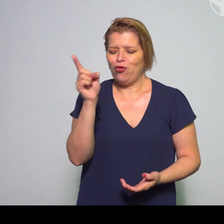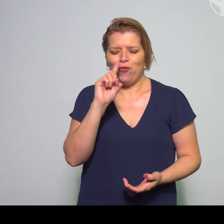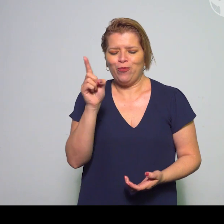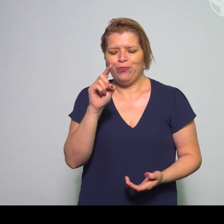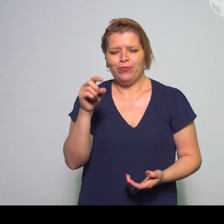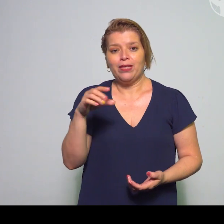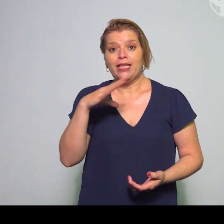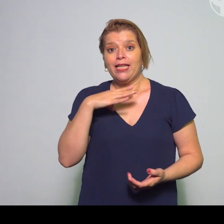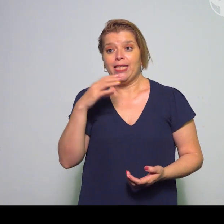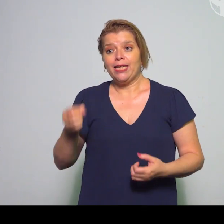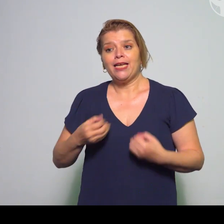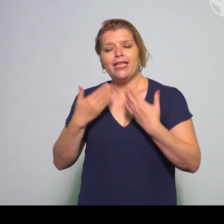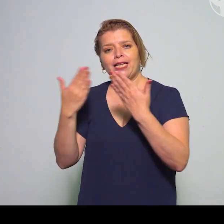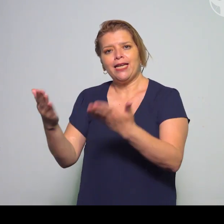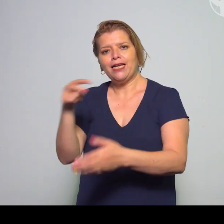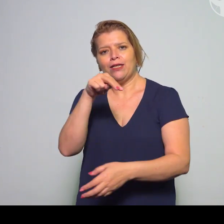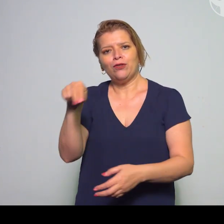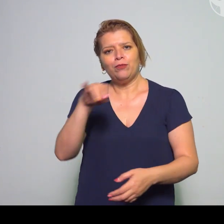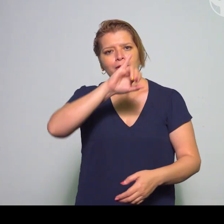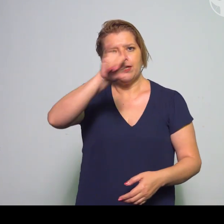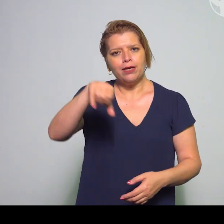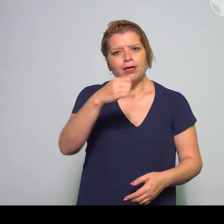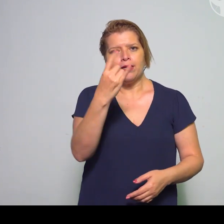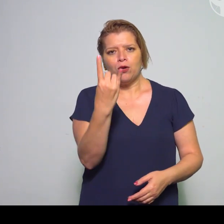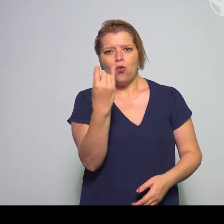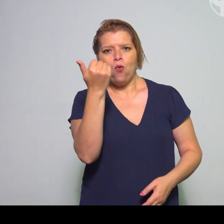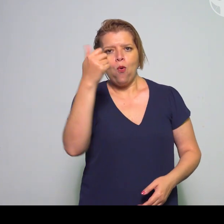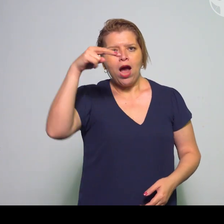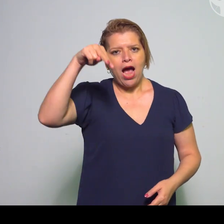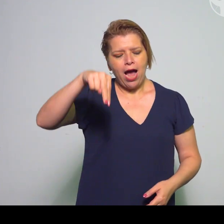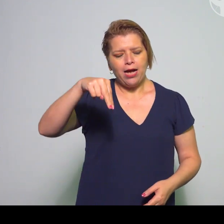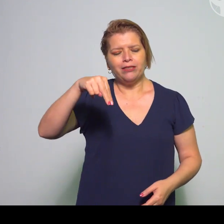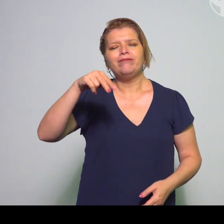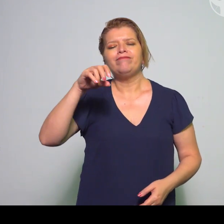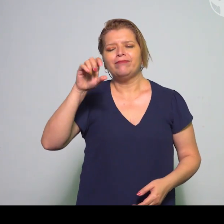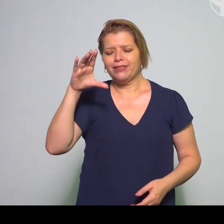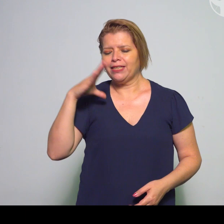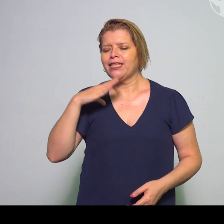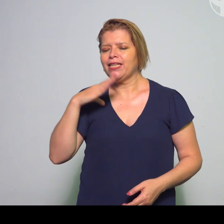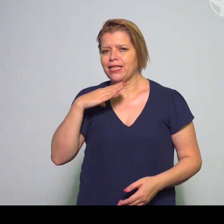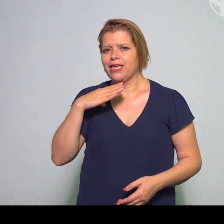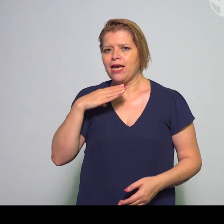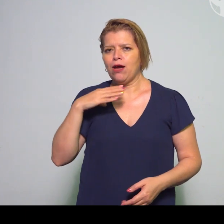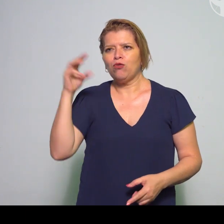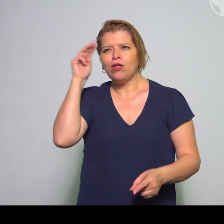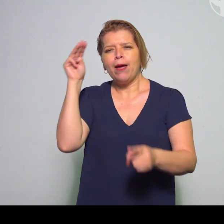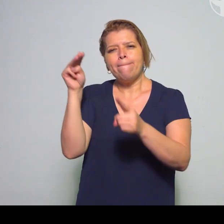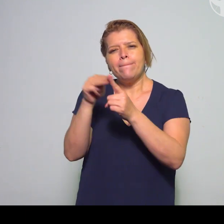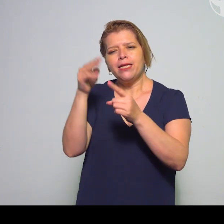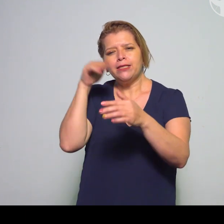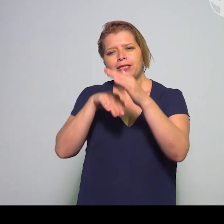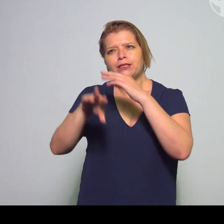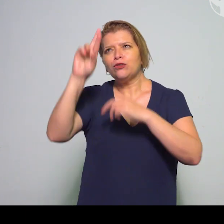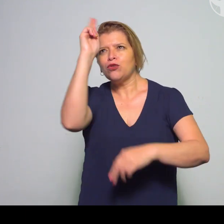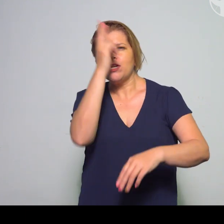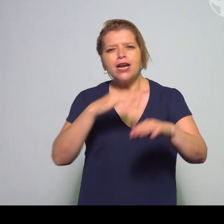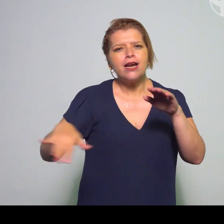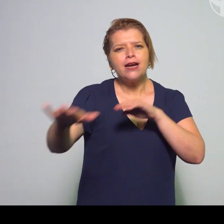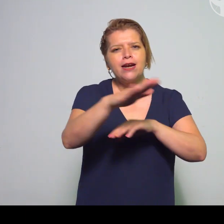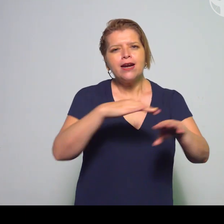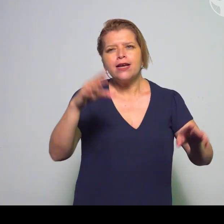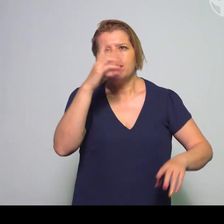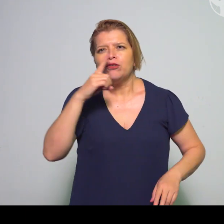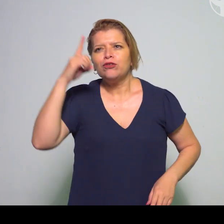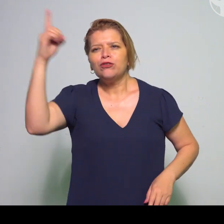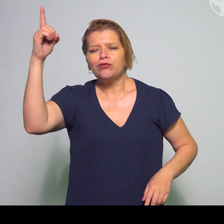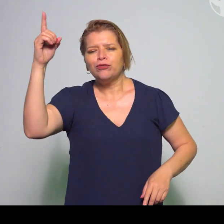la restauración de ellos, el hijo los estaba restaurando, pero ese hijo tenía un propósito dentro del reino, un